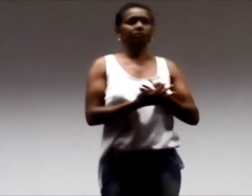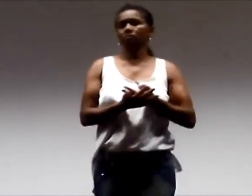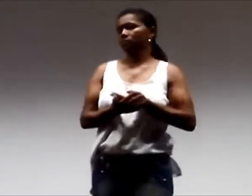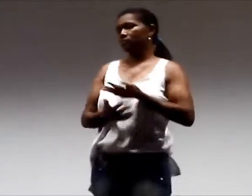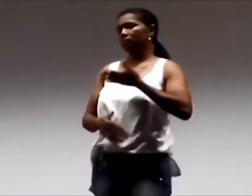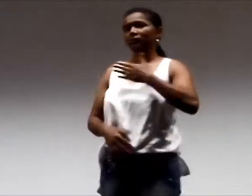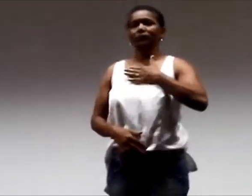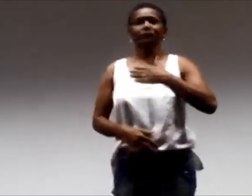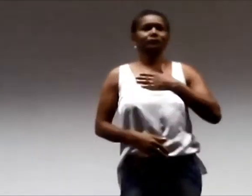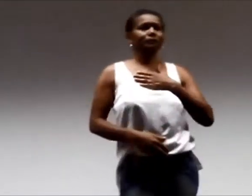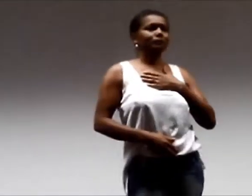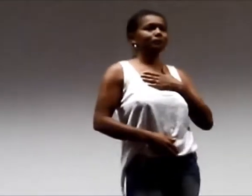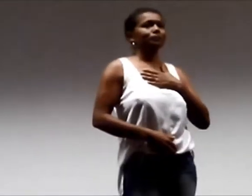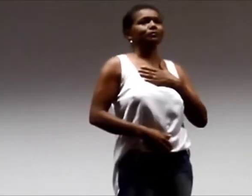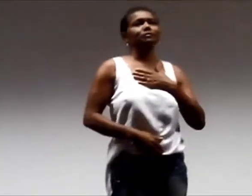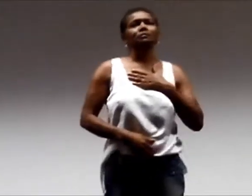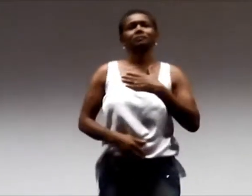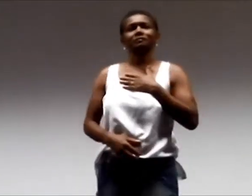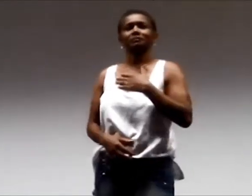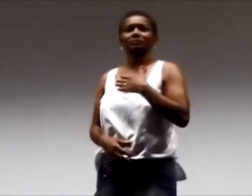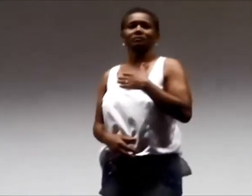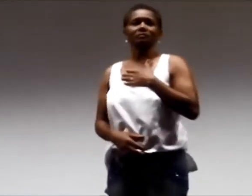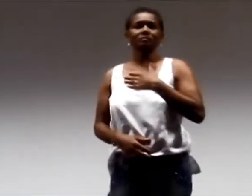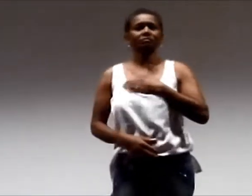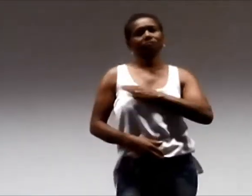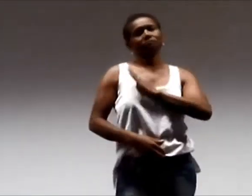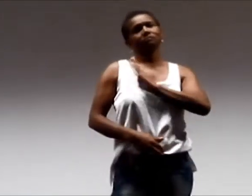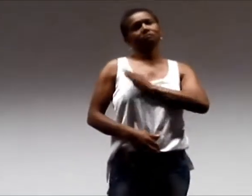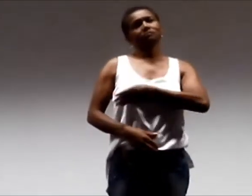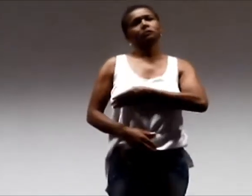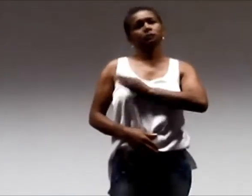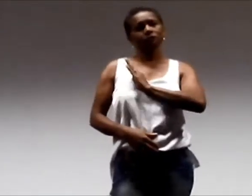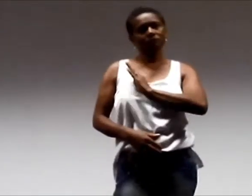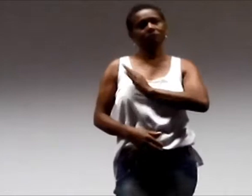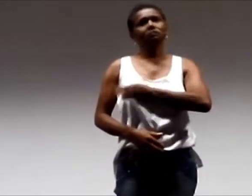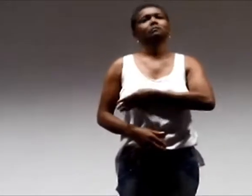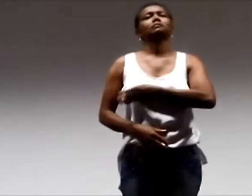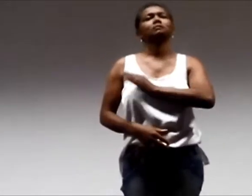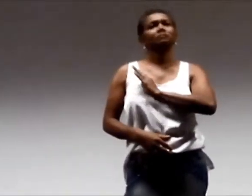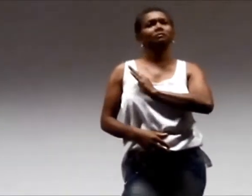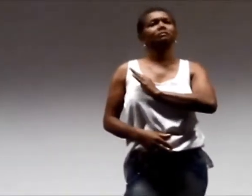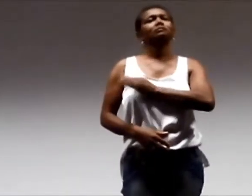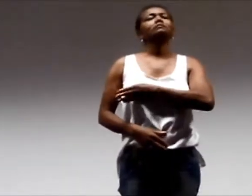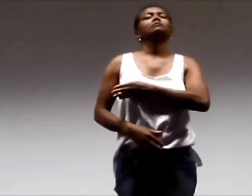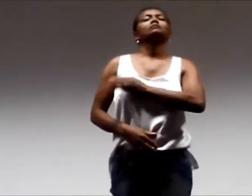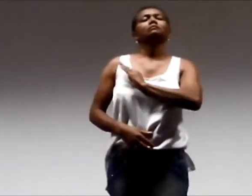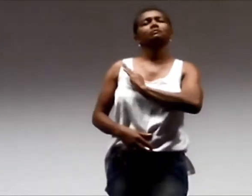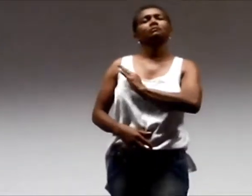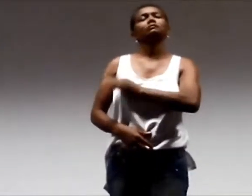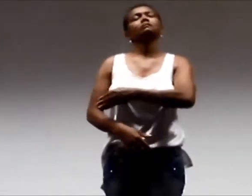desacreditei de mim. O meu coração já